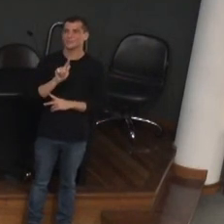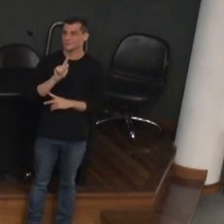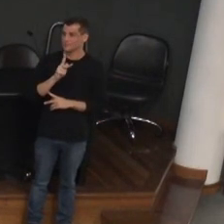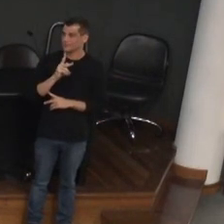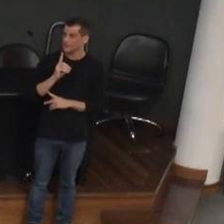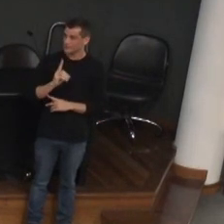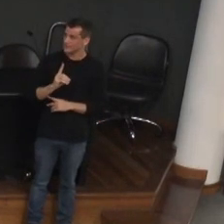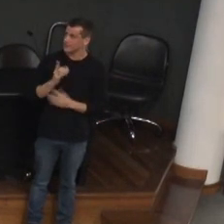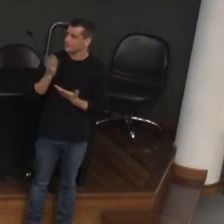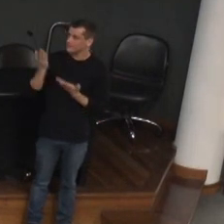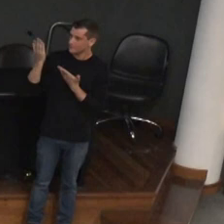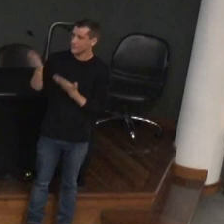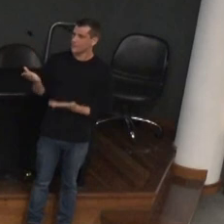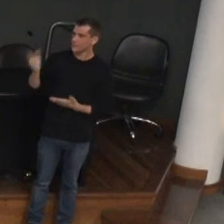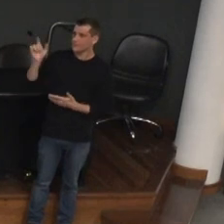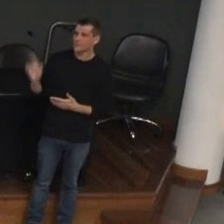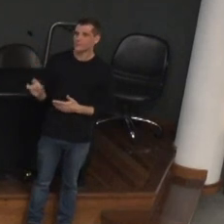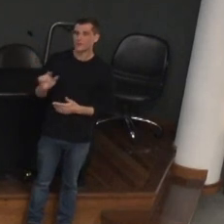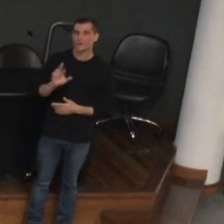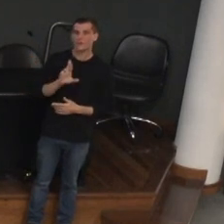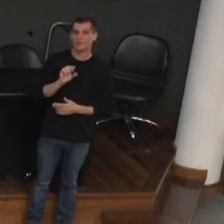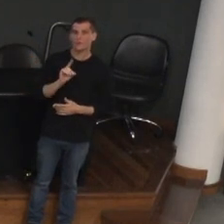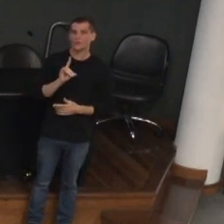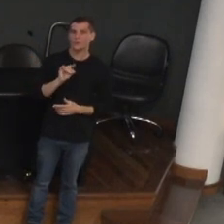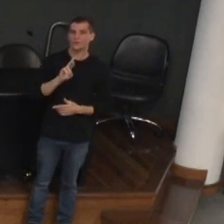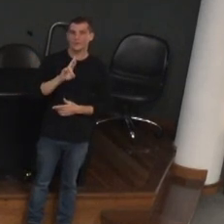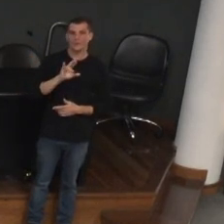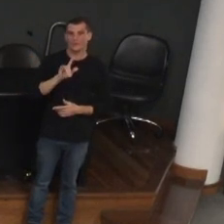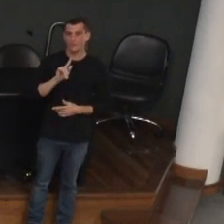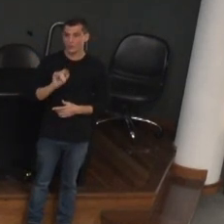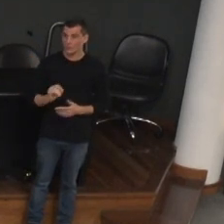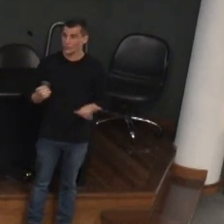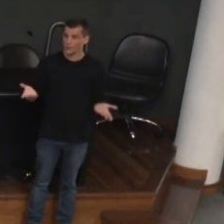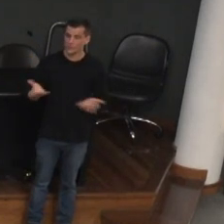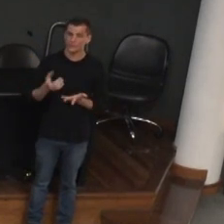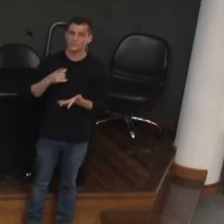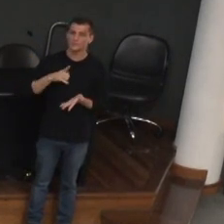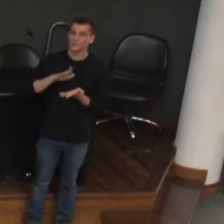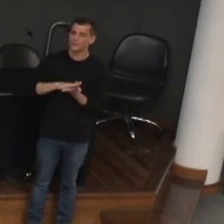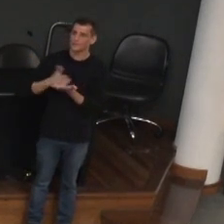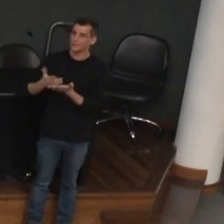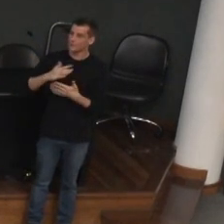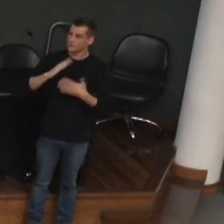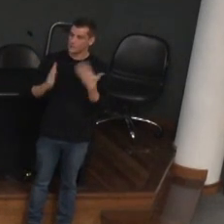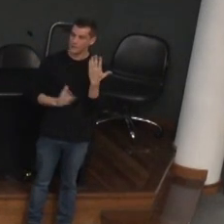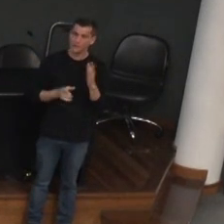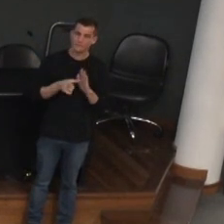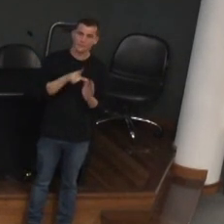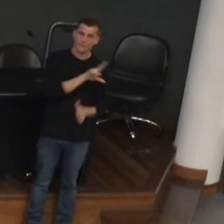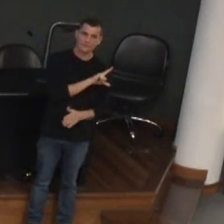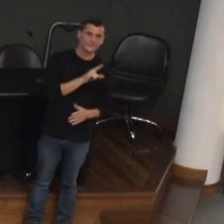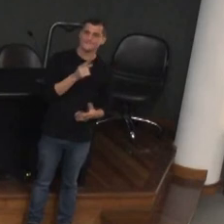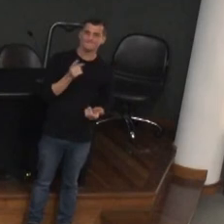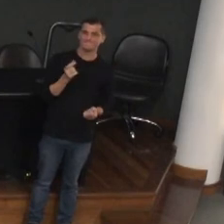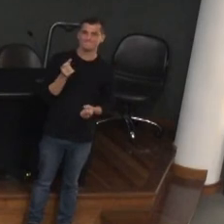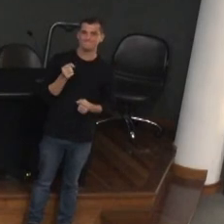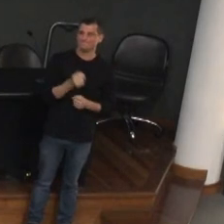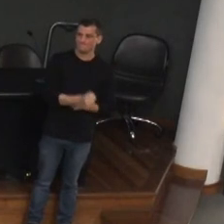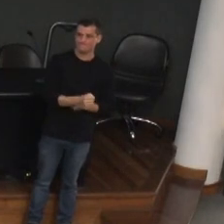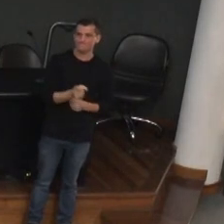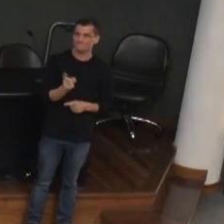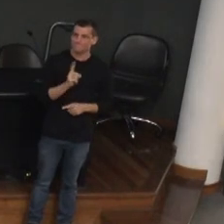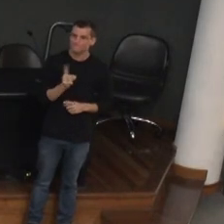professor Rodrigo pironti na data de hoje nós teremos o intérprete de libras ontem não foi possível para uma questão logística